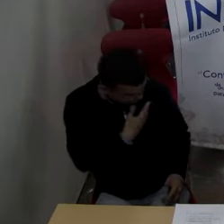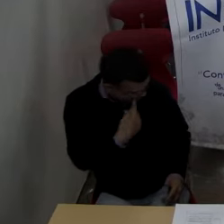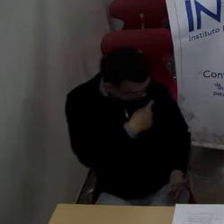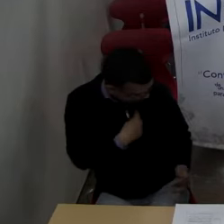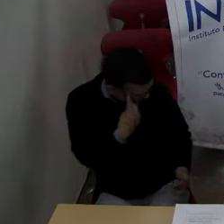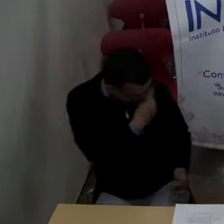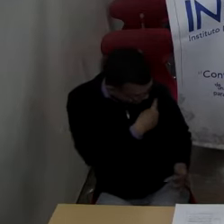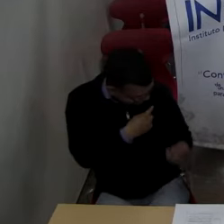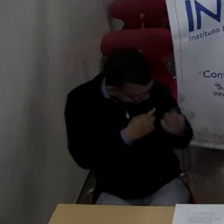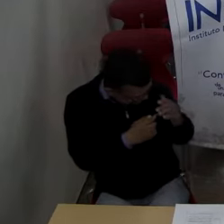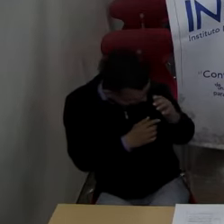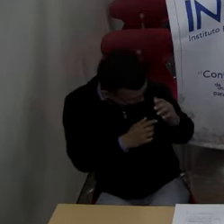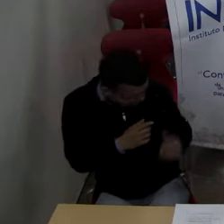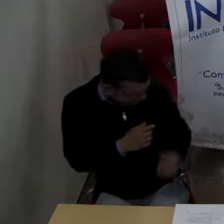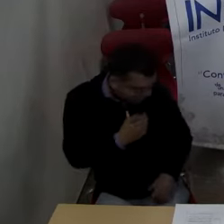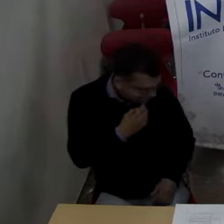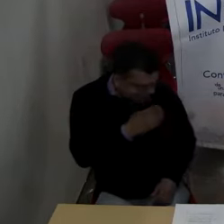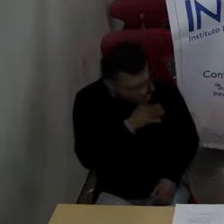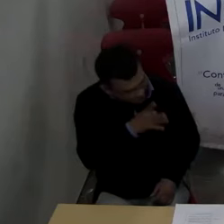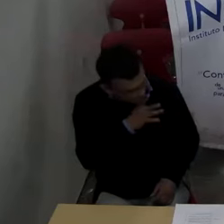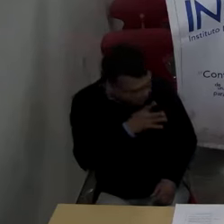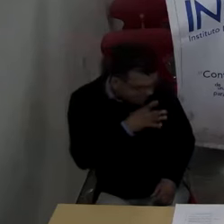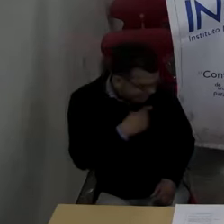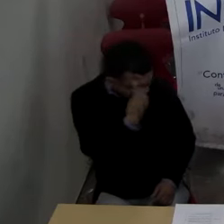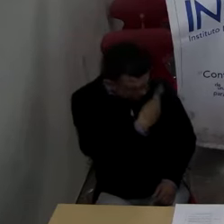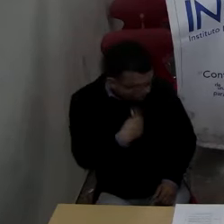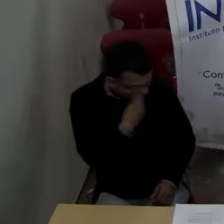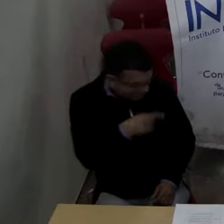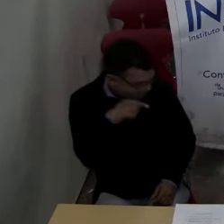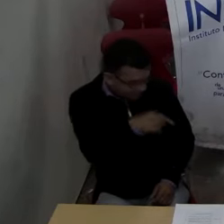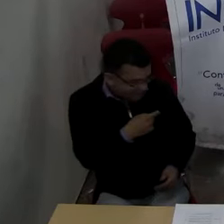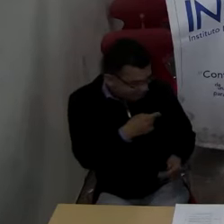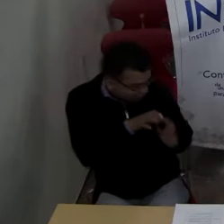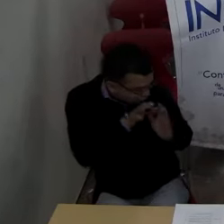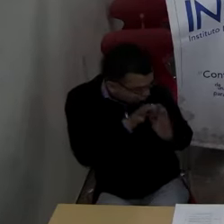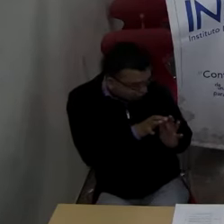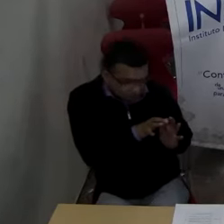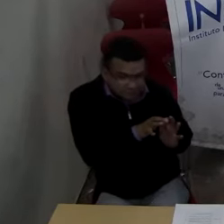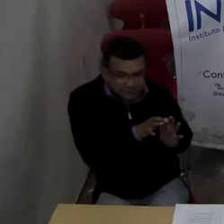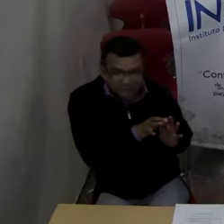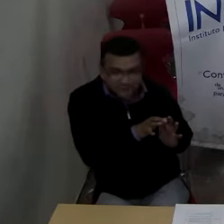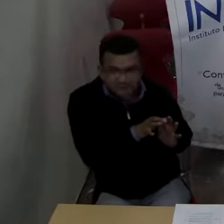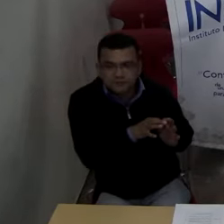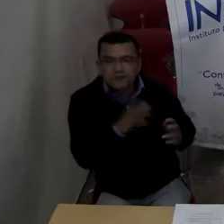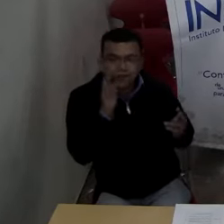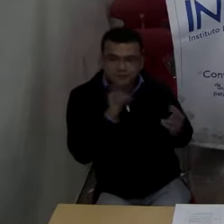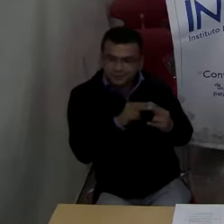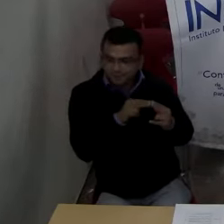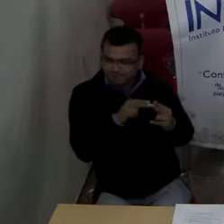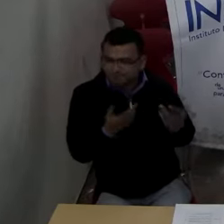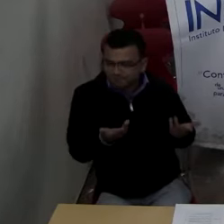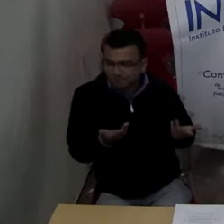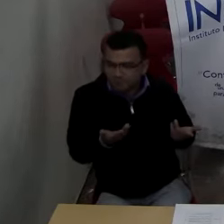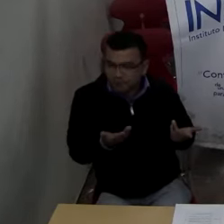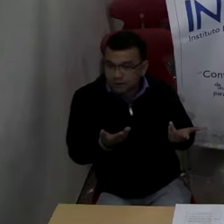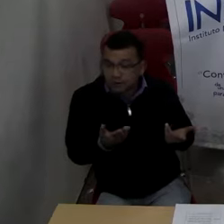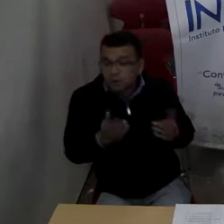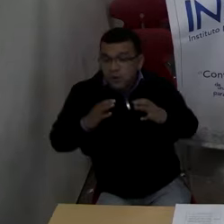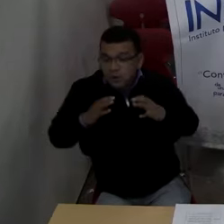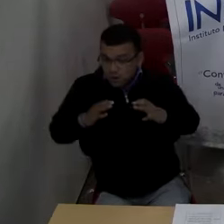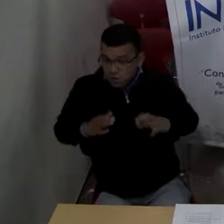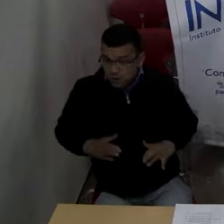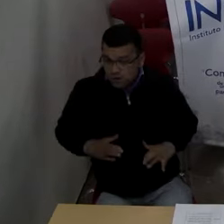proporcionamos protección a través de las defensas que vienen en la